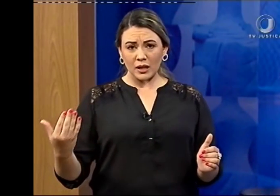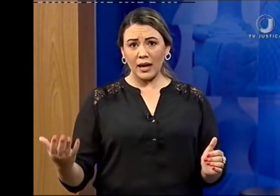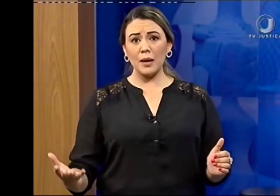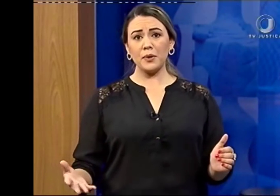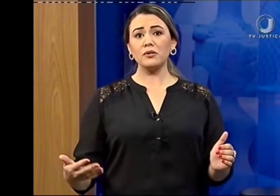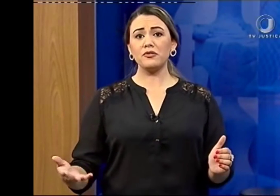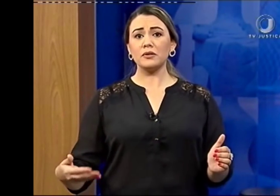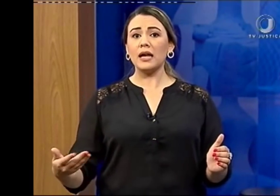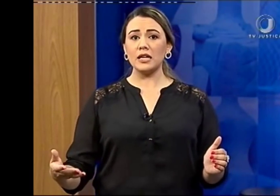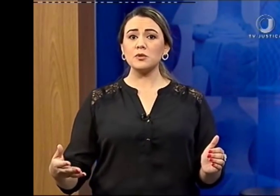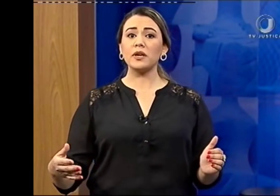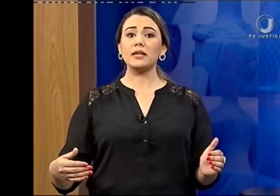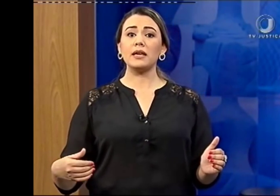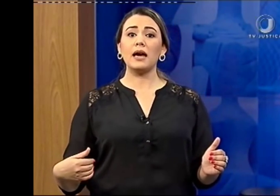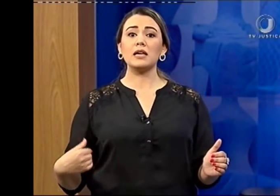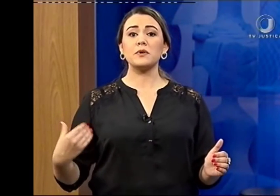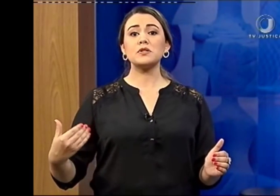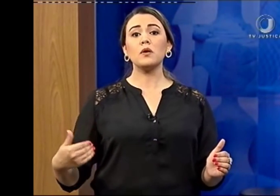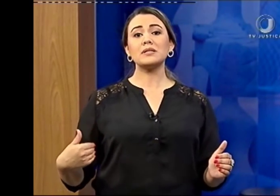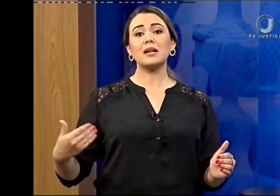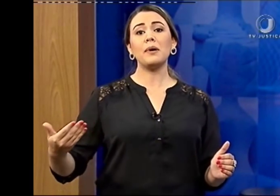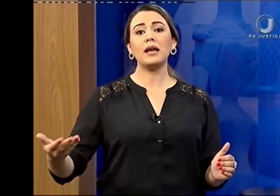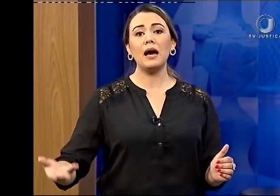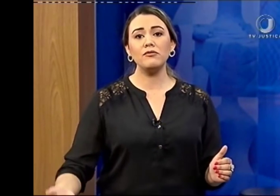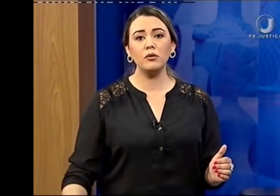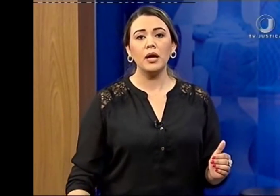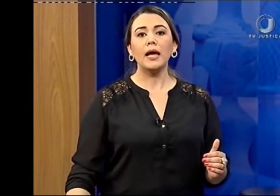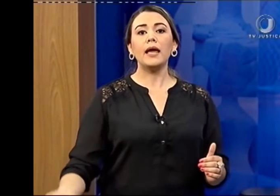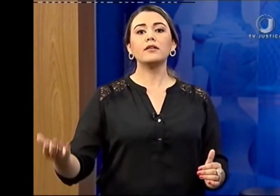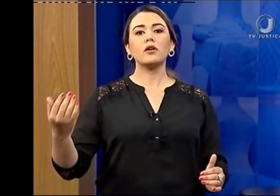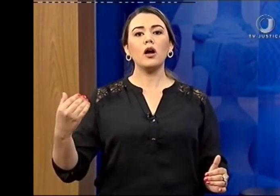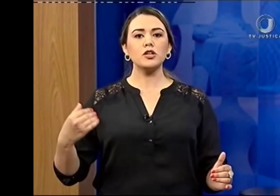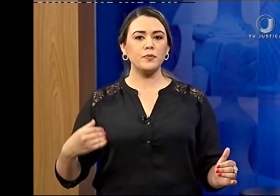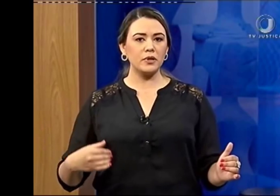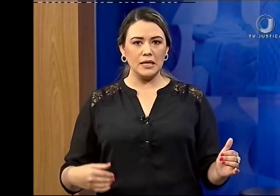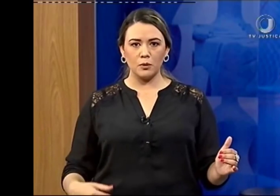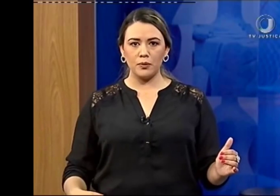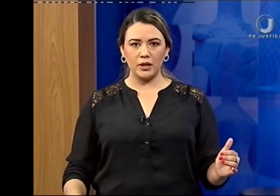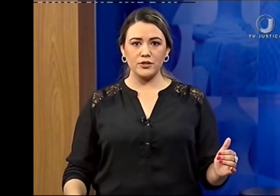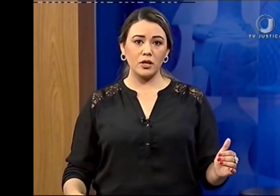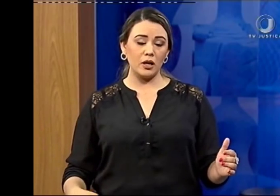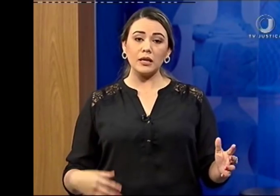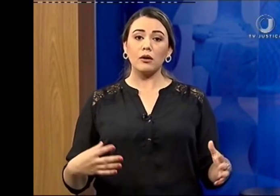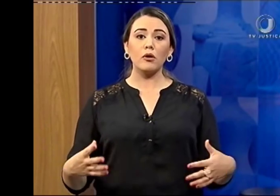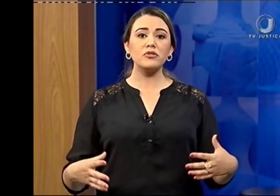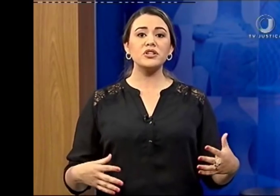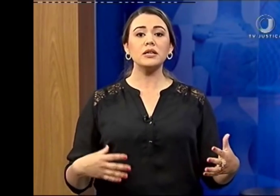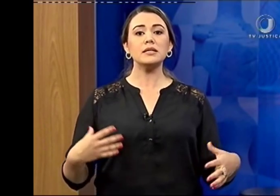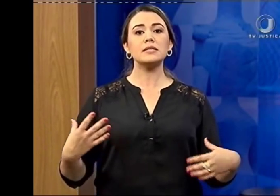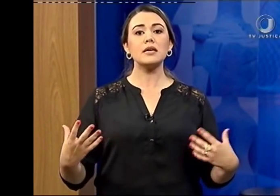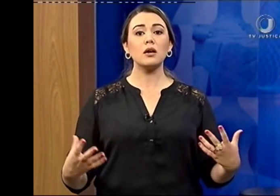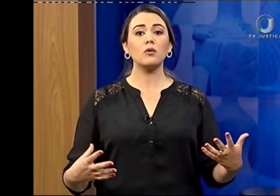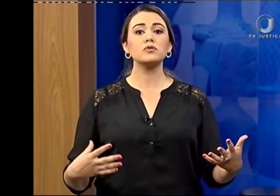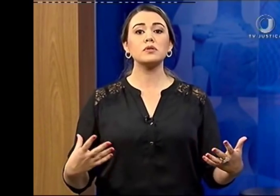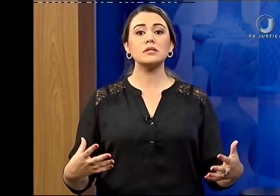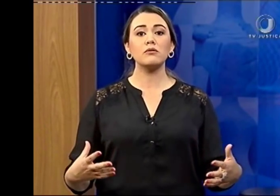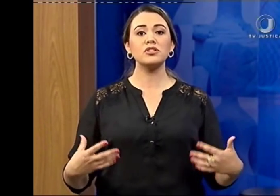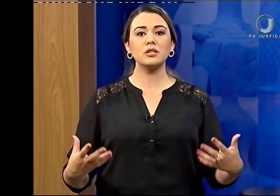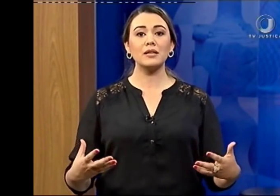na época do feudalismo, em que as pessoas trabalhavam em troca de proteção política, então não tinha-se essa construção de direitos,